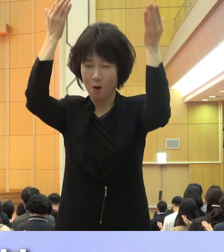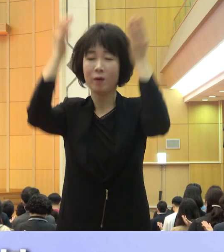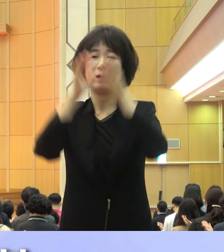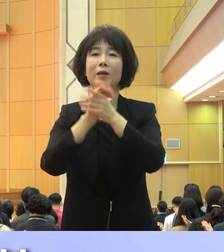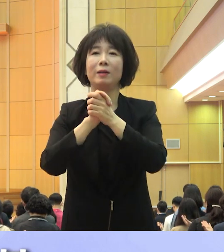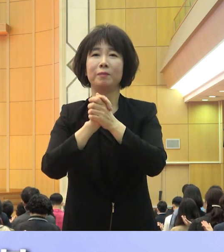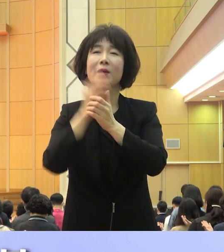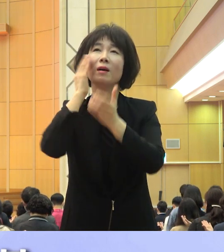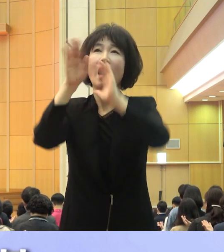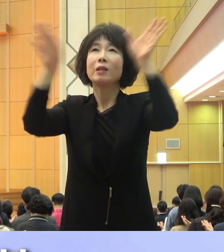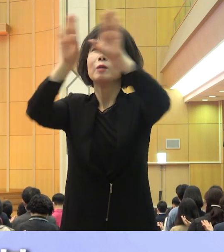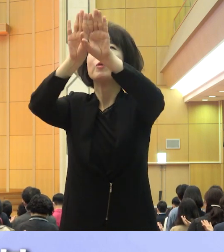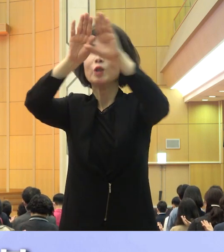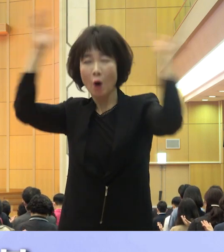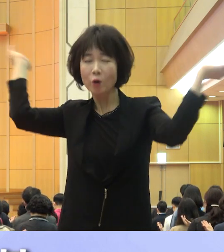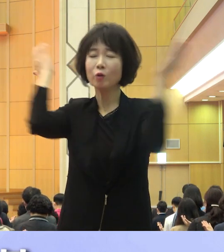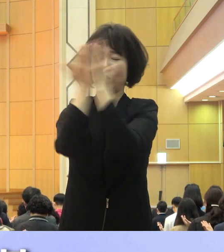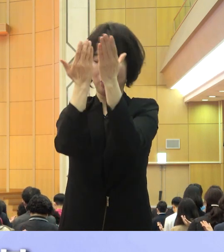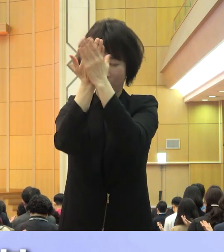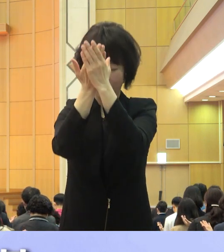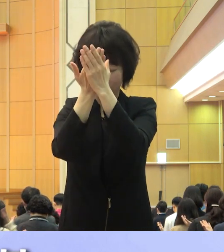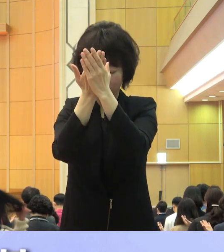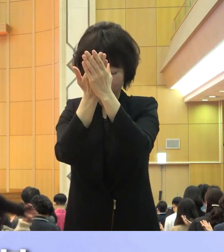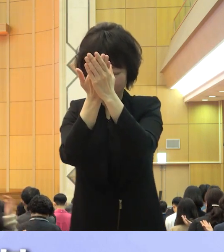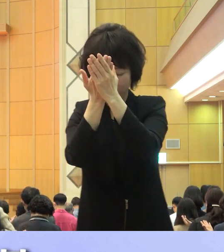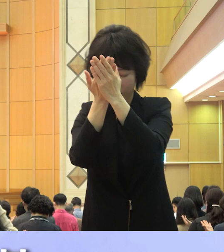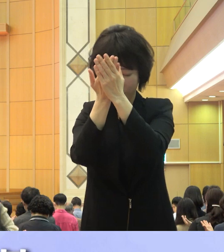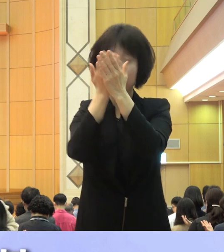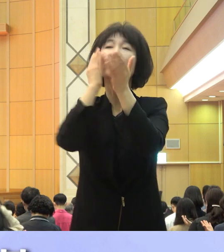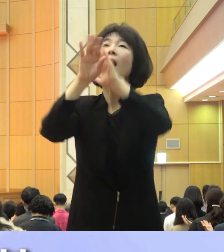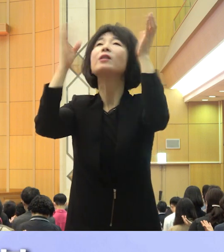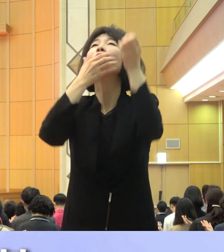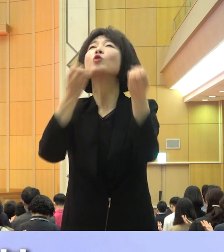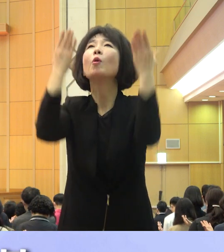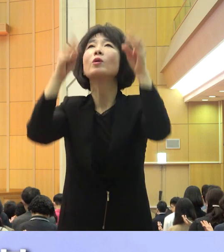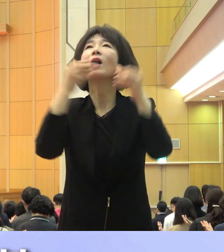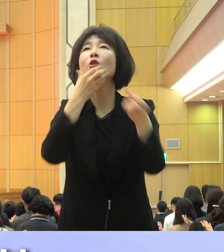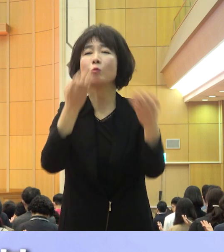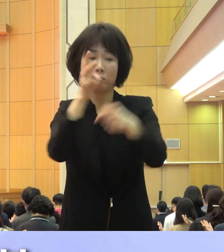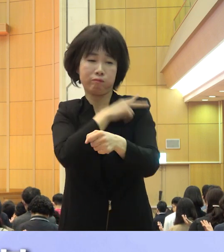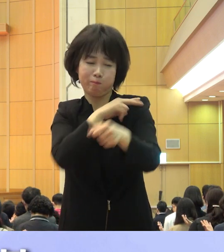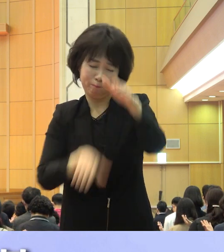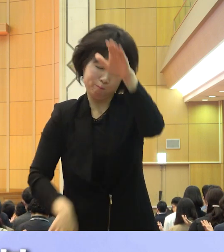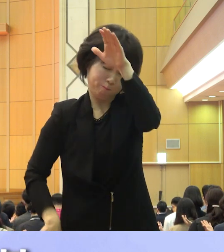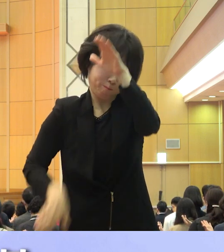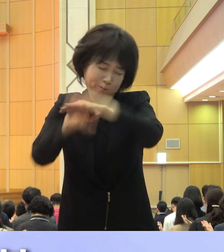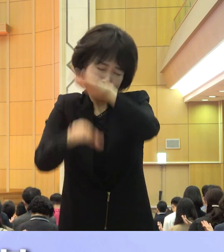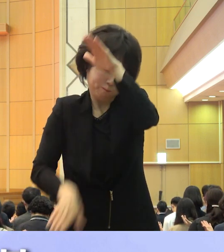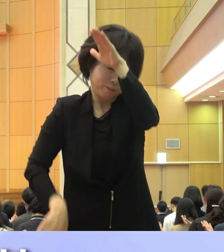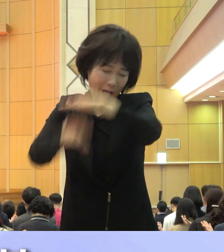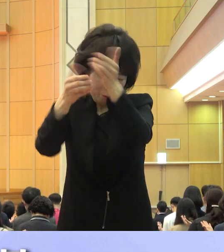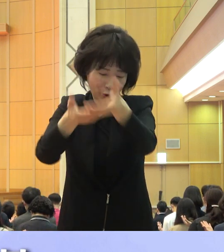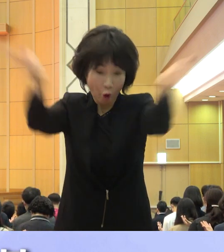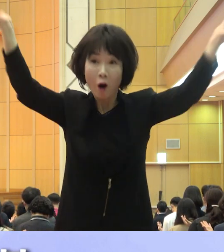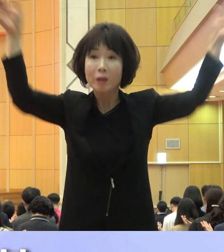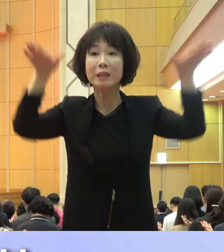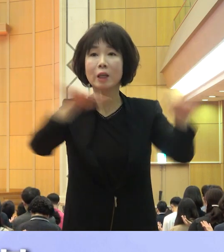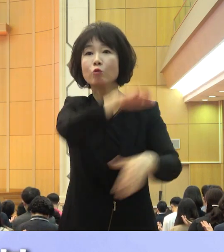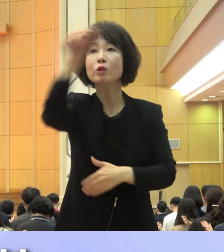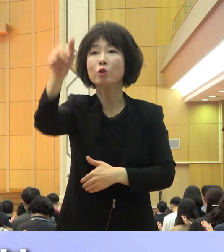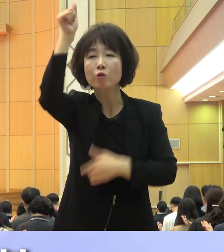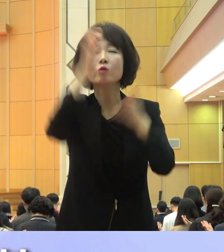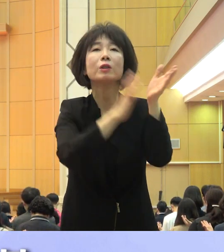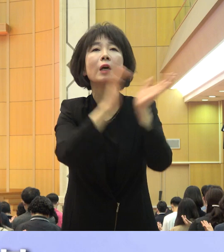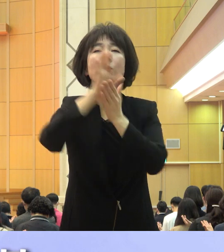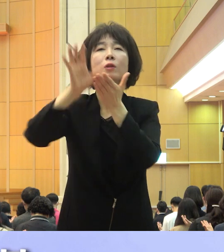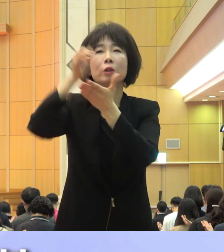빕니다. 하늘 문을 열어놓아 주시옵시고 하늘의 복으로 땅의 복으로 채워 주옵소서. 이제는 우리